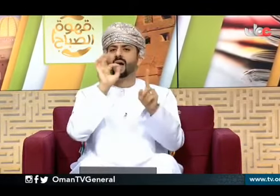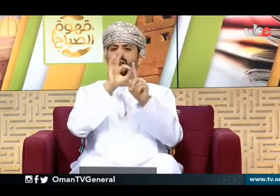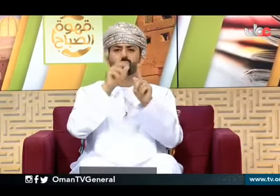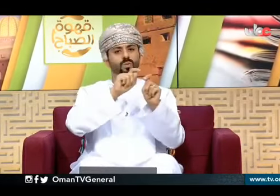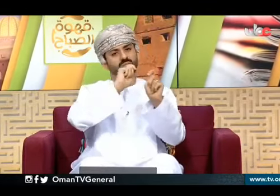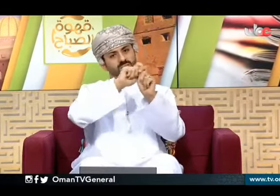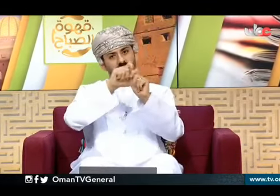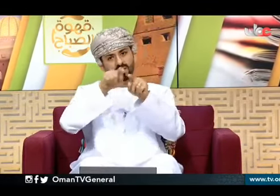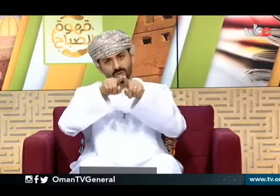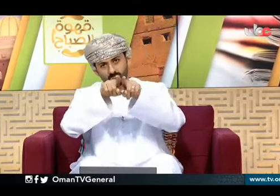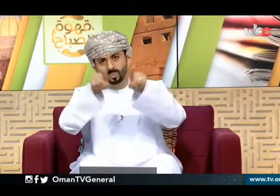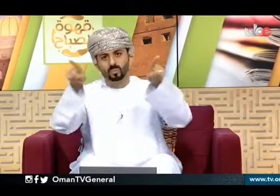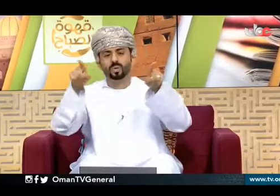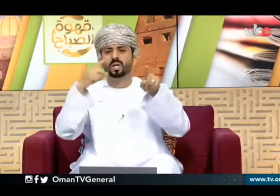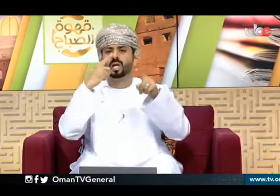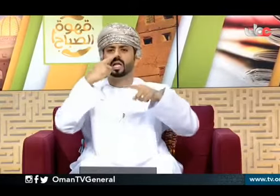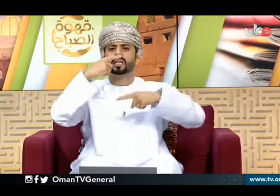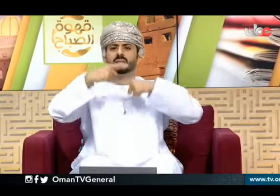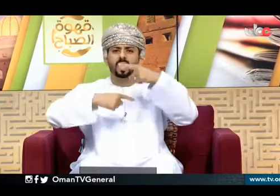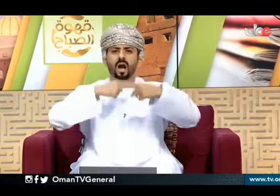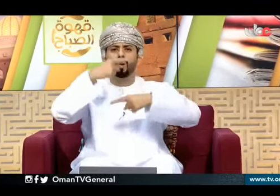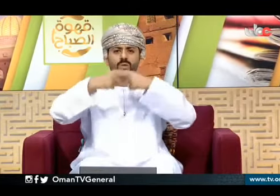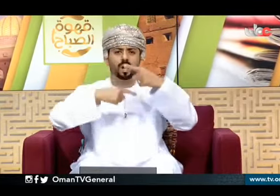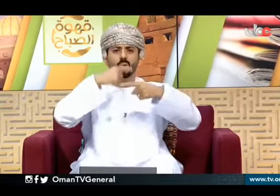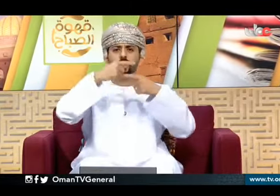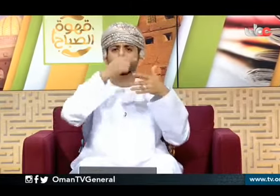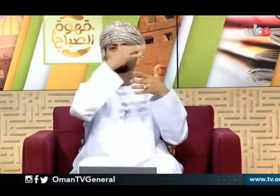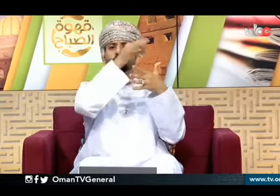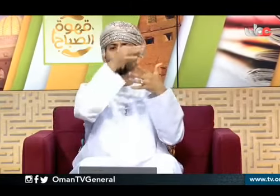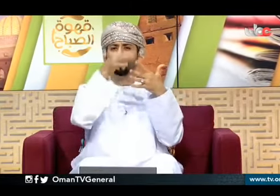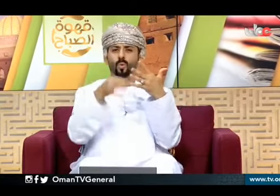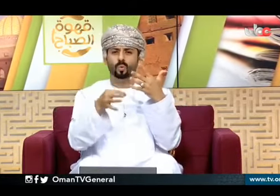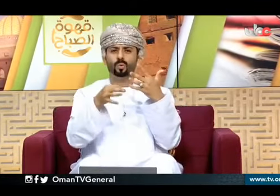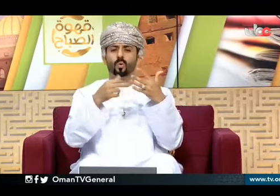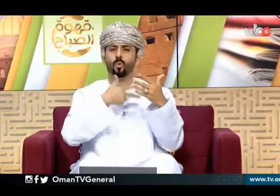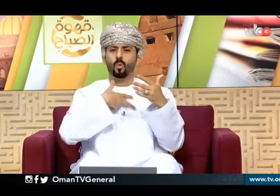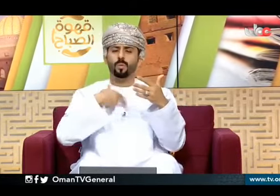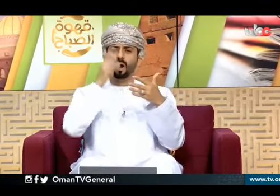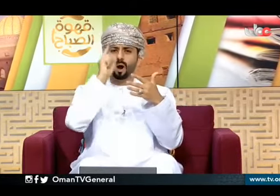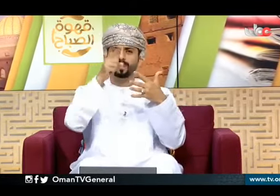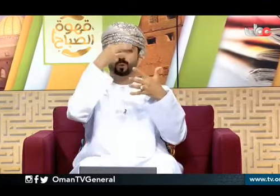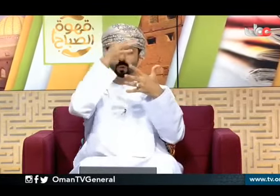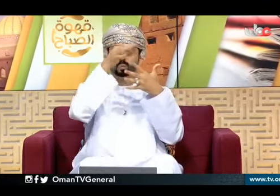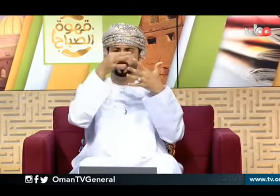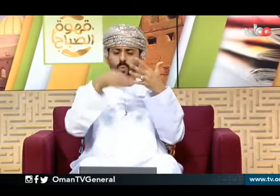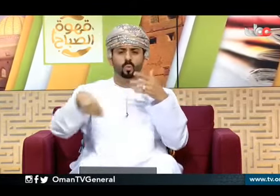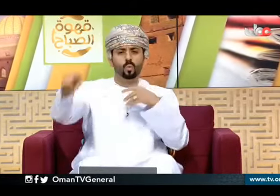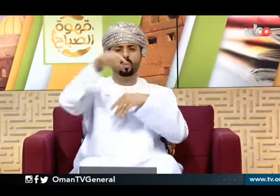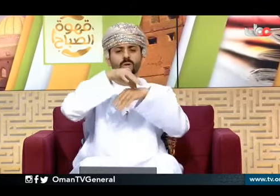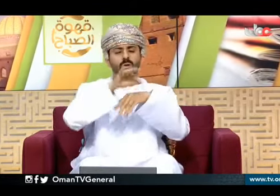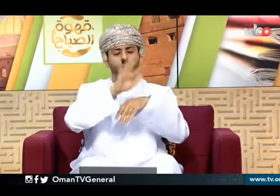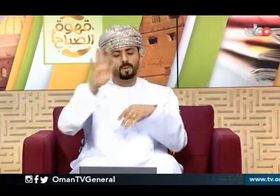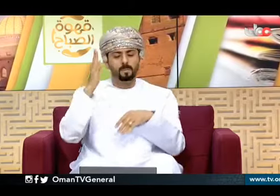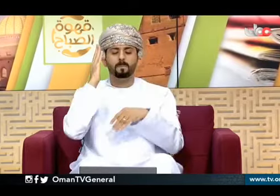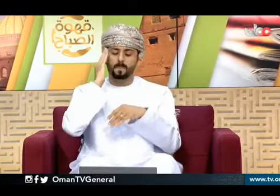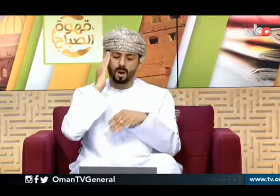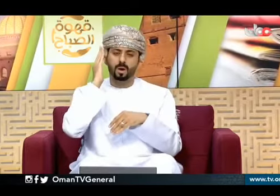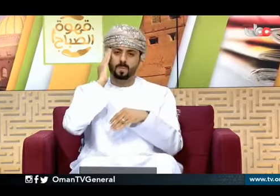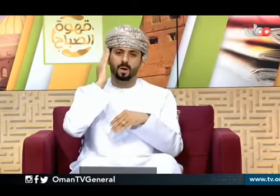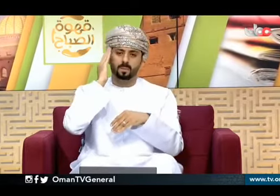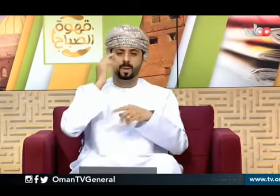التواصل الحكومي اللي هو لابد أن ننصح الجميع بالاستمرار في اتباع الإجراءات